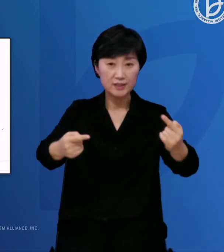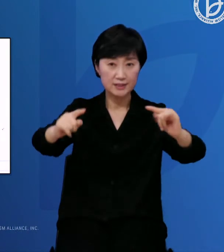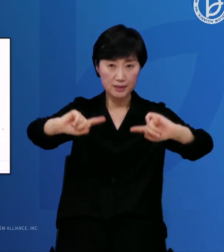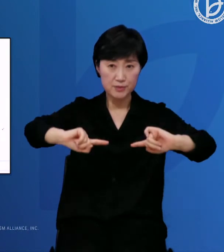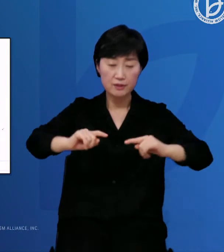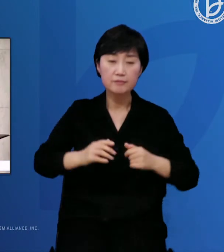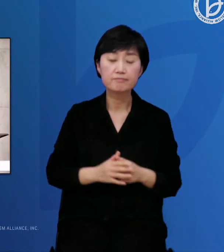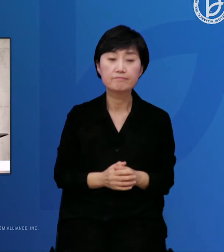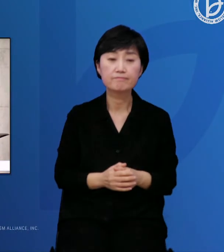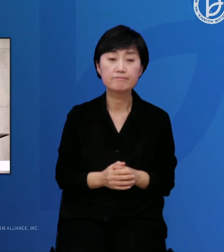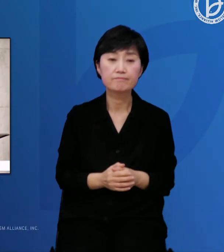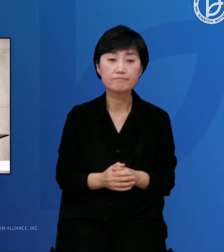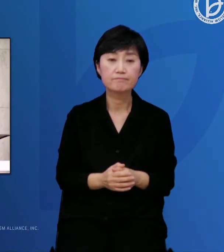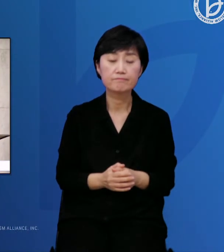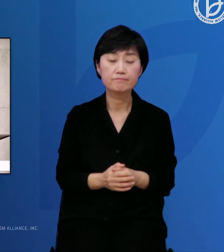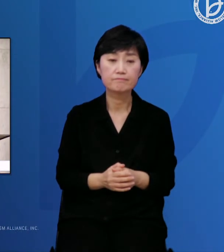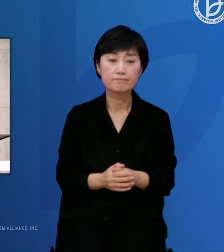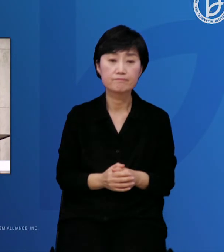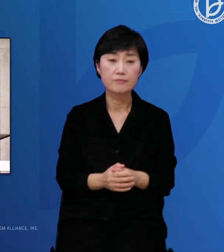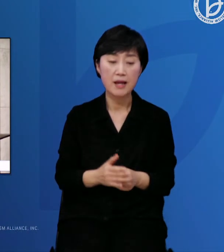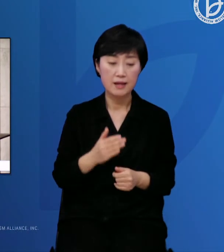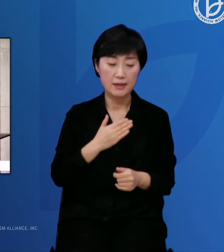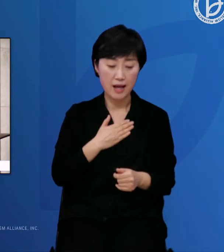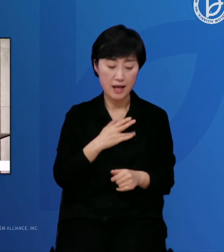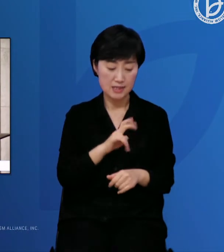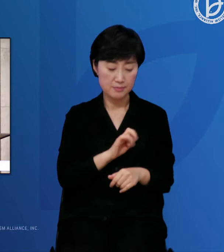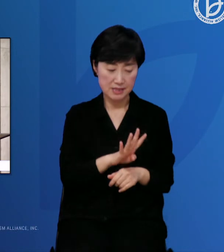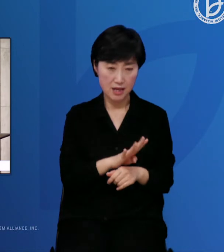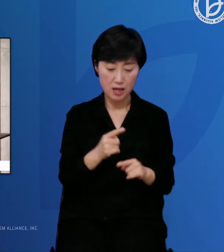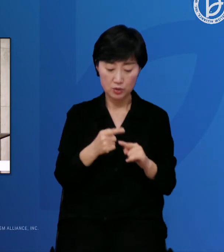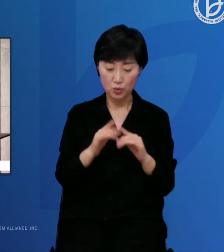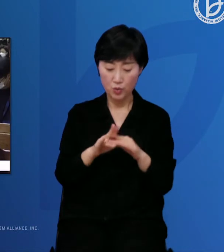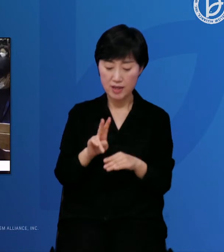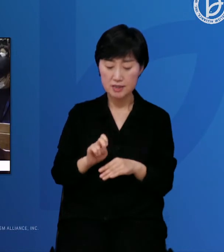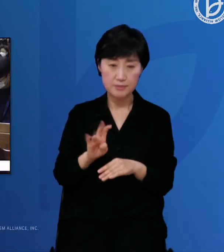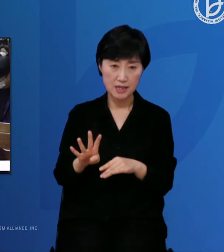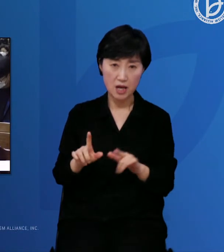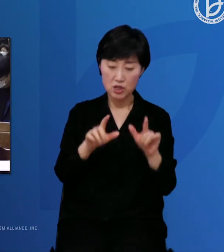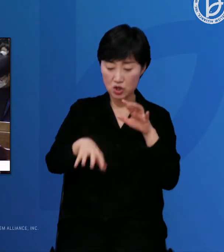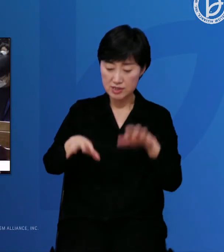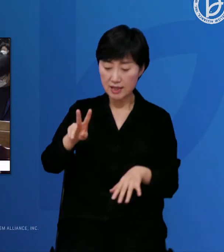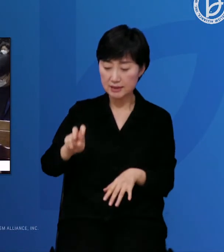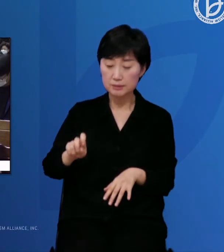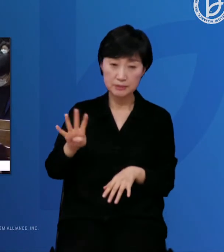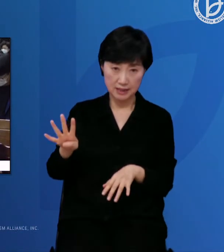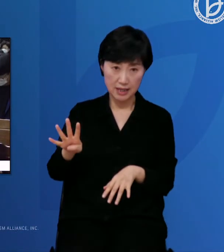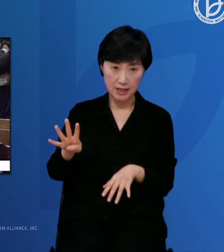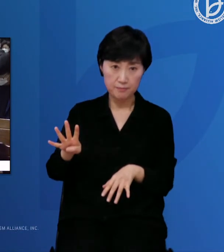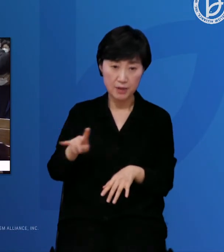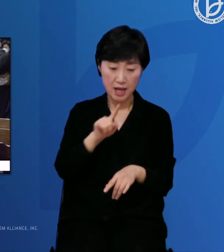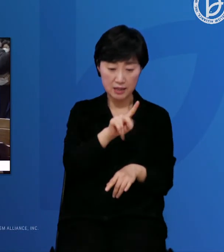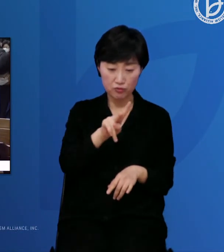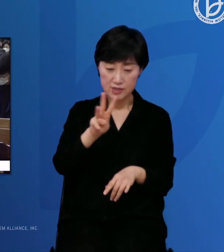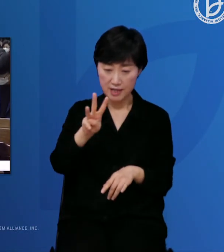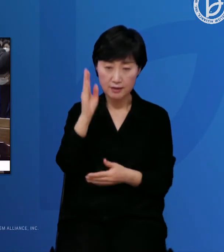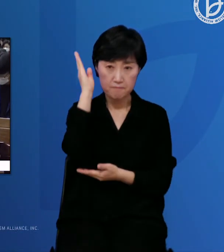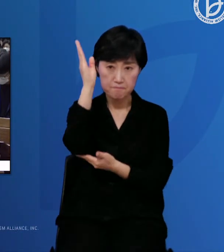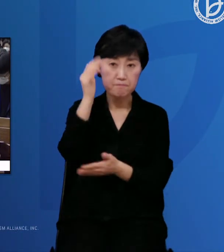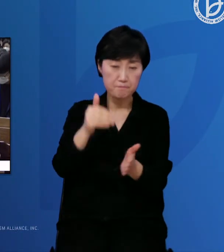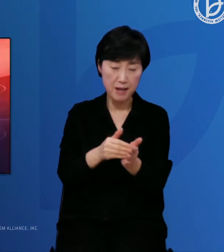열렸습니다. 류광수 목사는 나의 24, 교회 24, 현장 24라는 제목으로 말씀을 전했습니다.